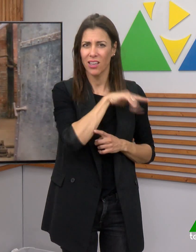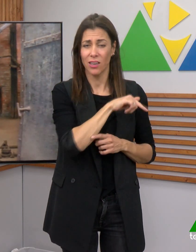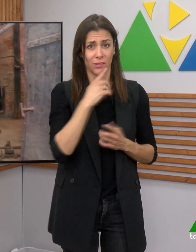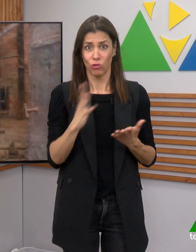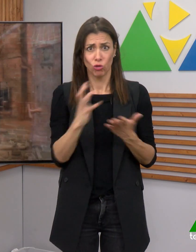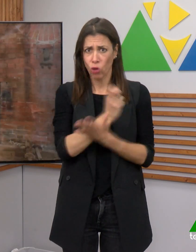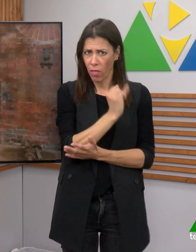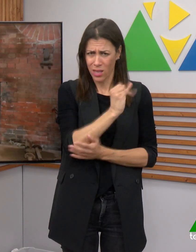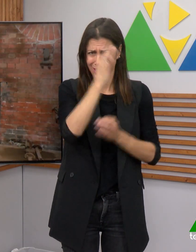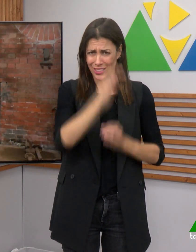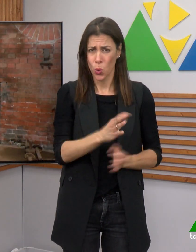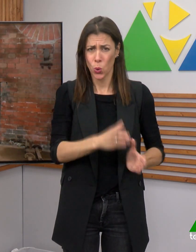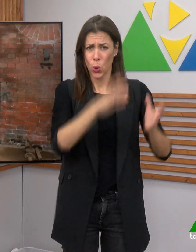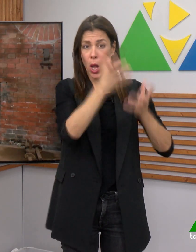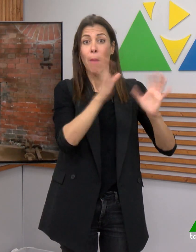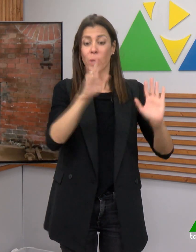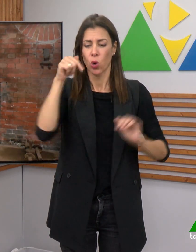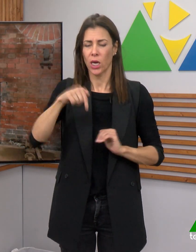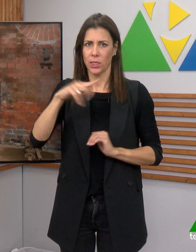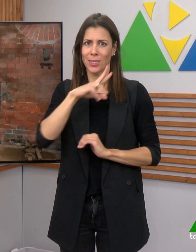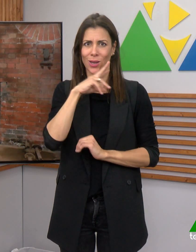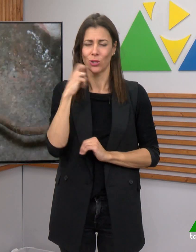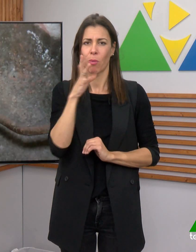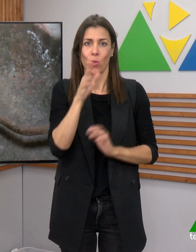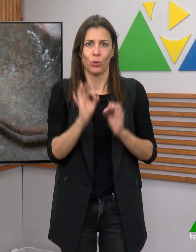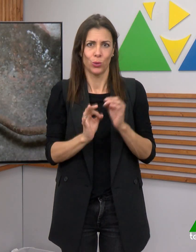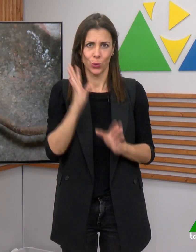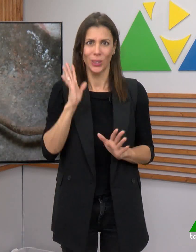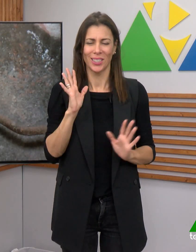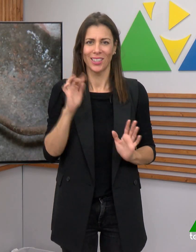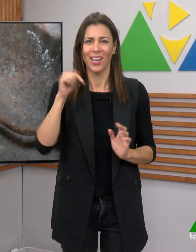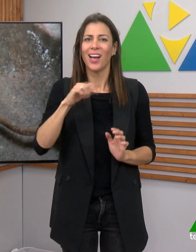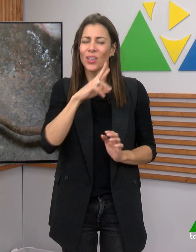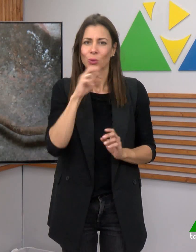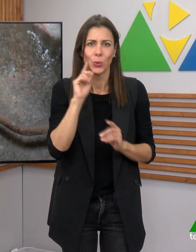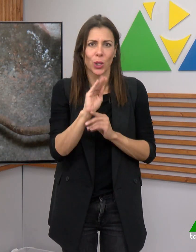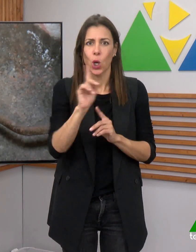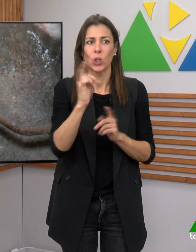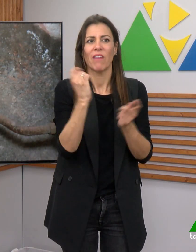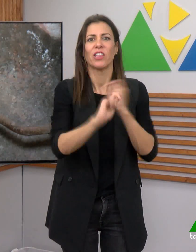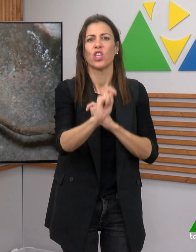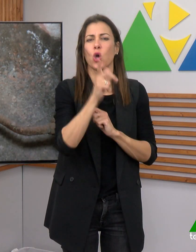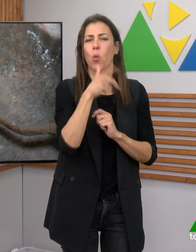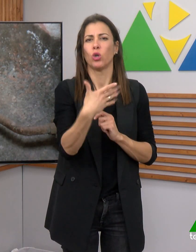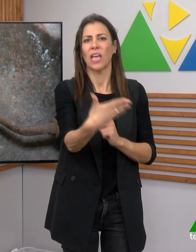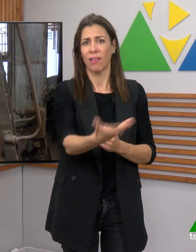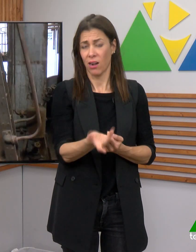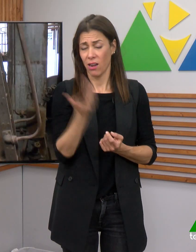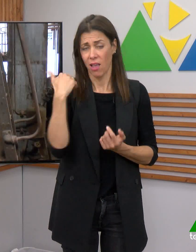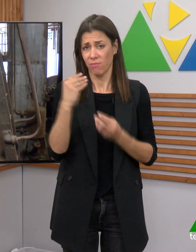todas debió haber calderas, claro. Pero aquí se ha conservado, por suerte se ha conservado y no se han vendido como chatarra, que es lo que solían